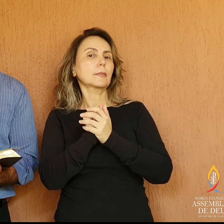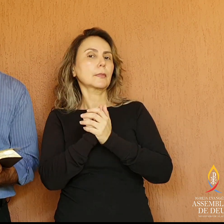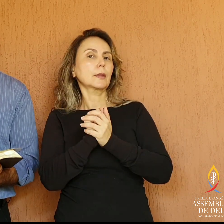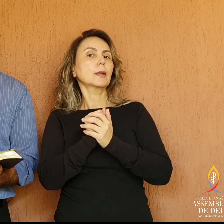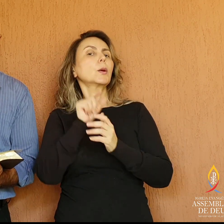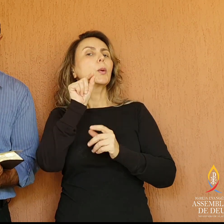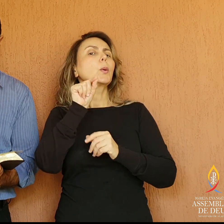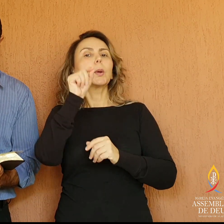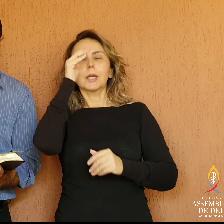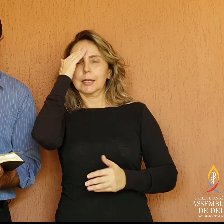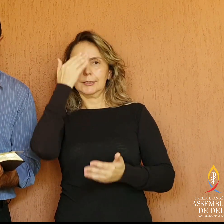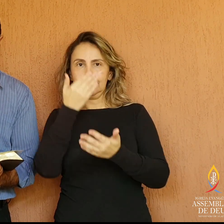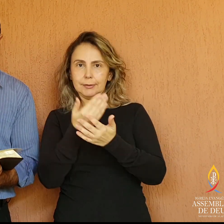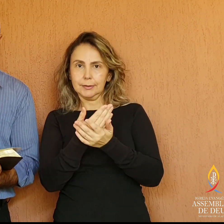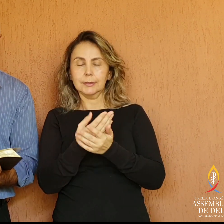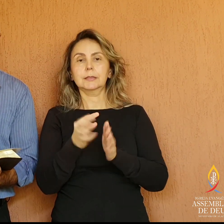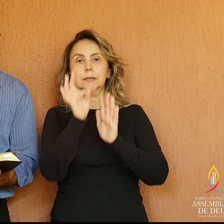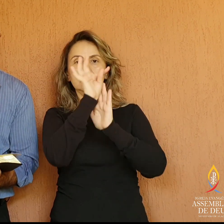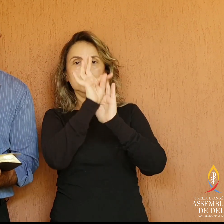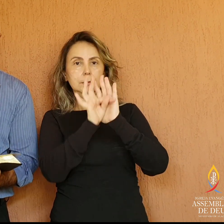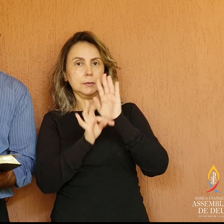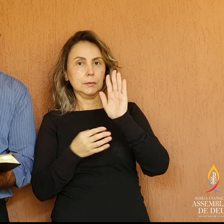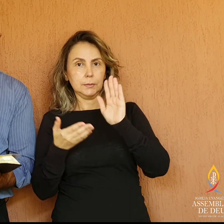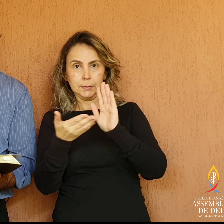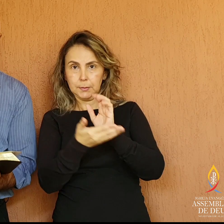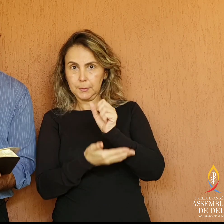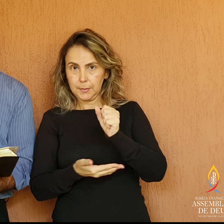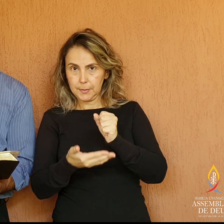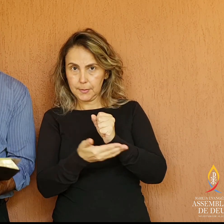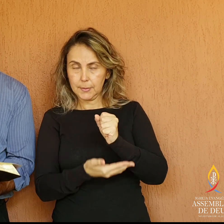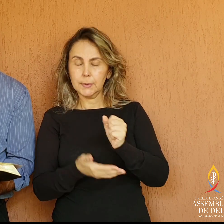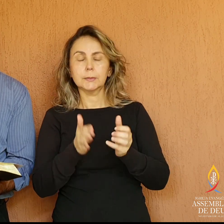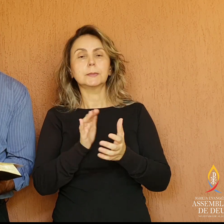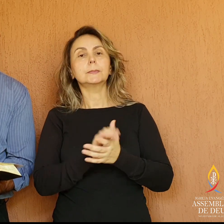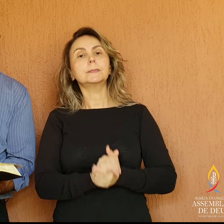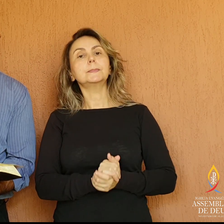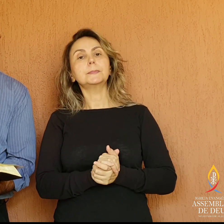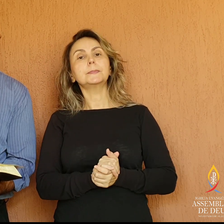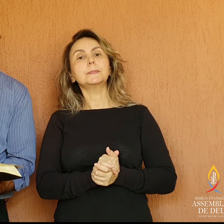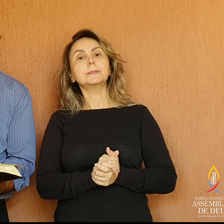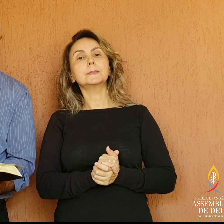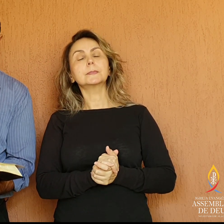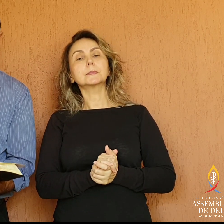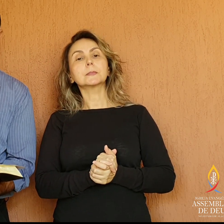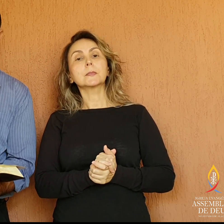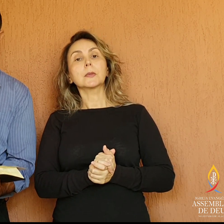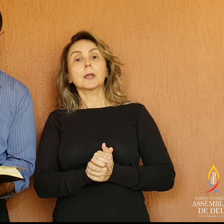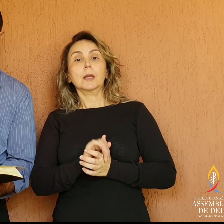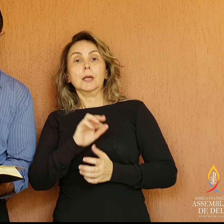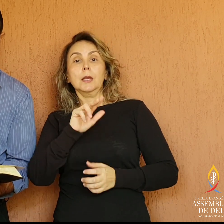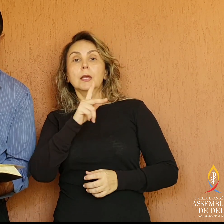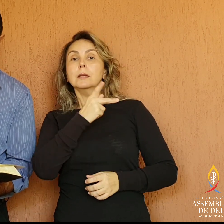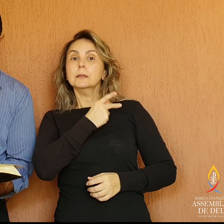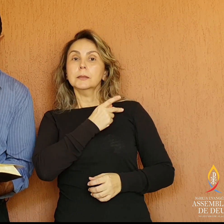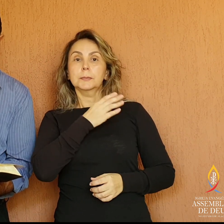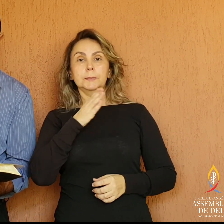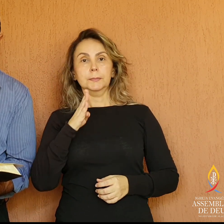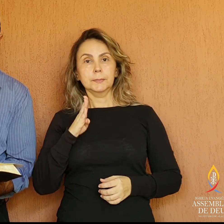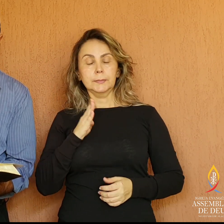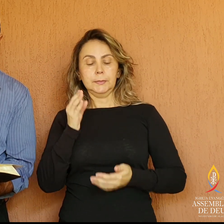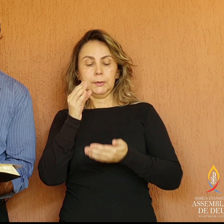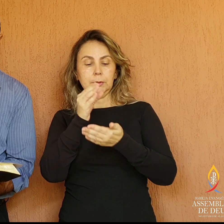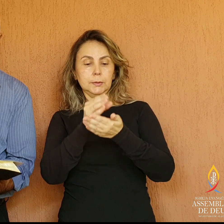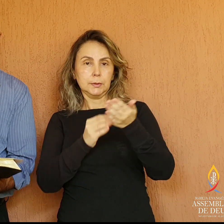Nós temos um texto base para isso. Está ali no livro de Hebreus,